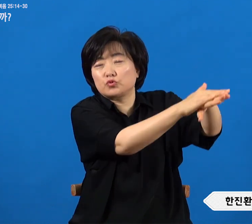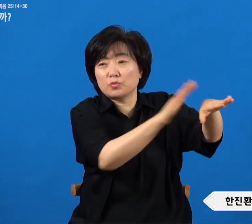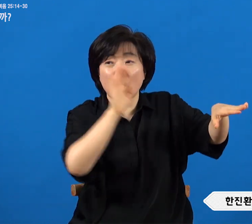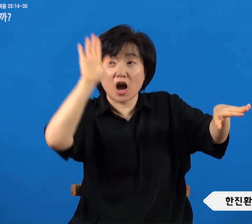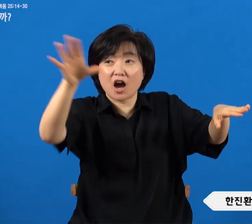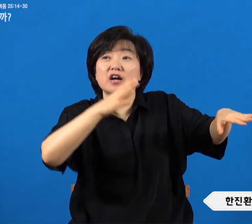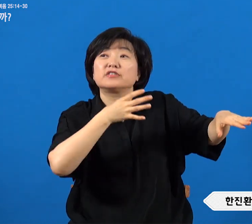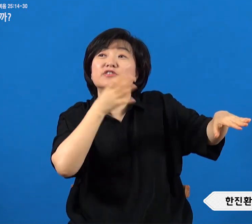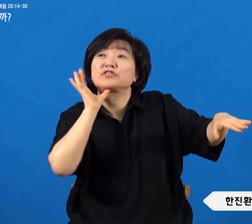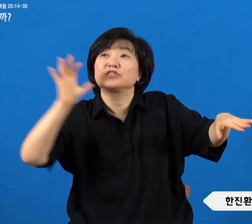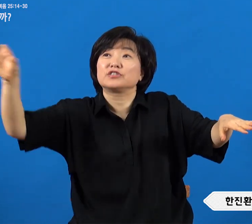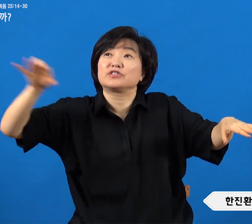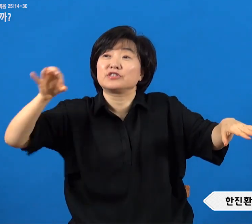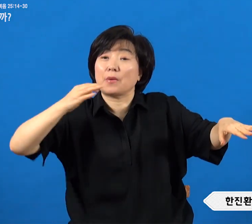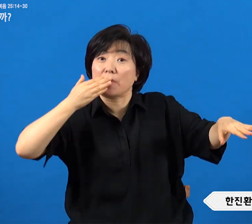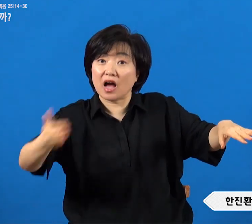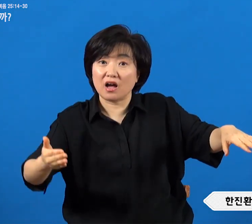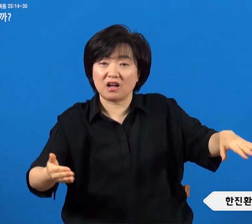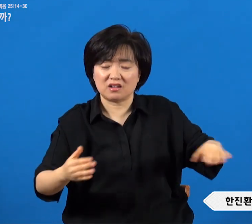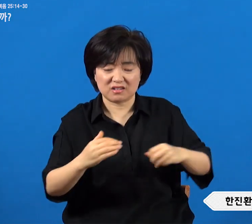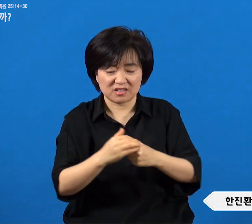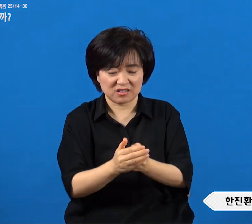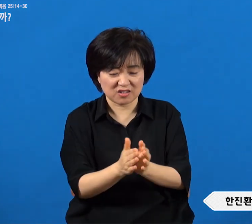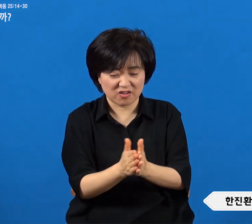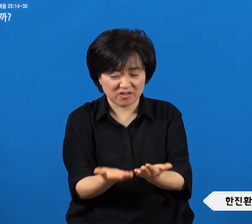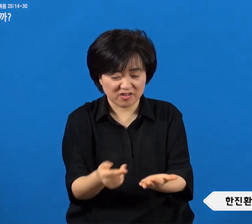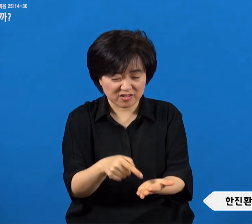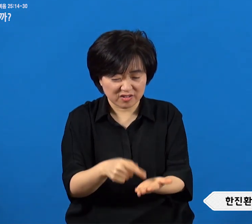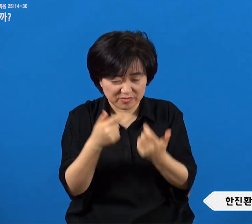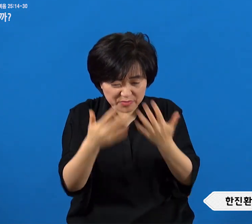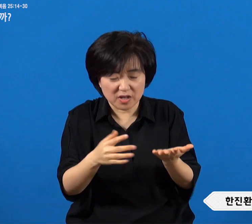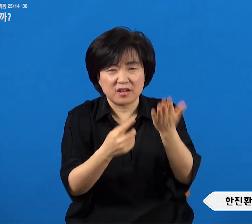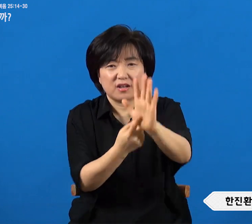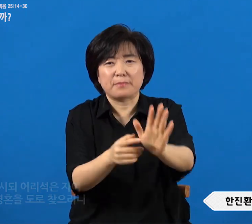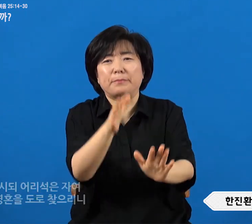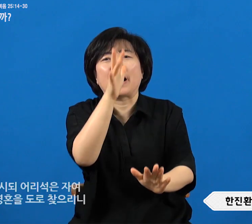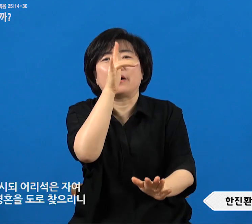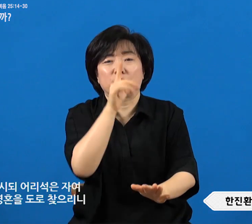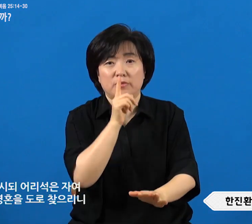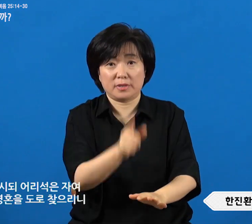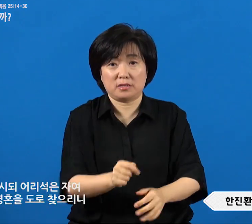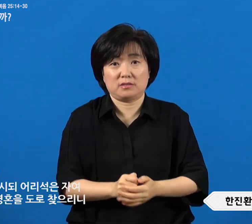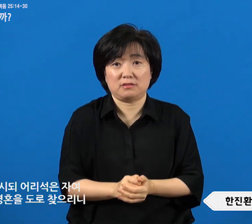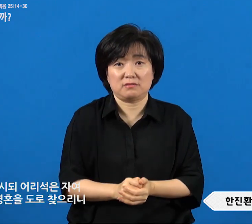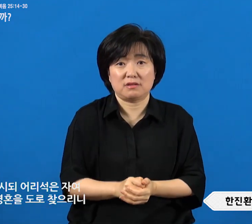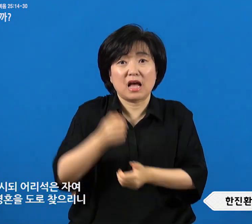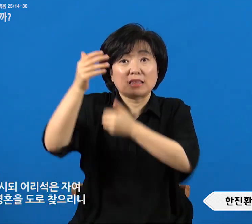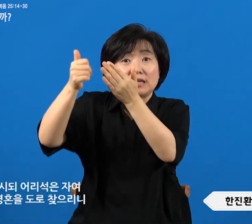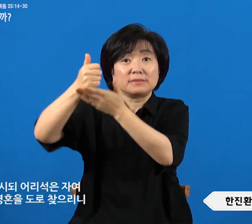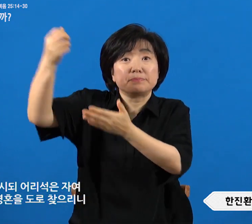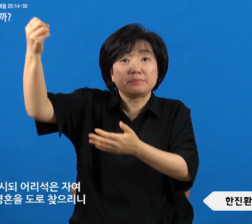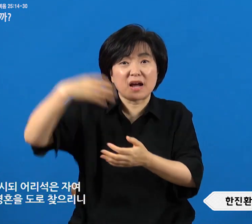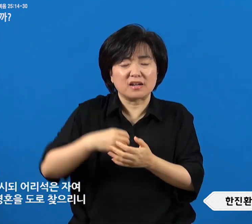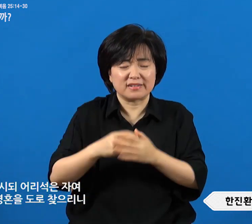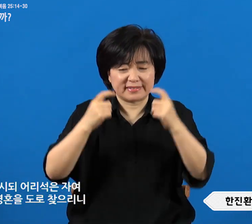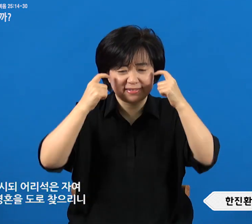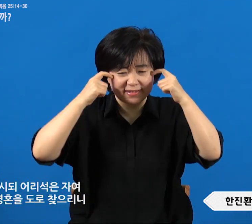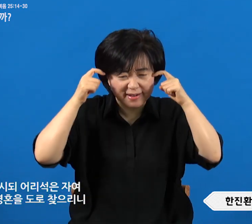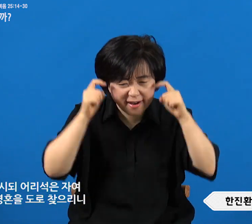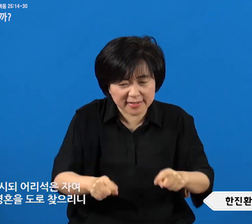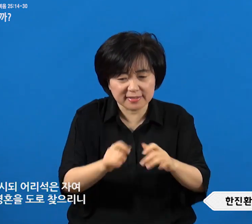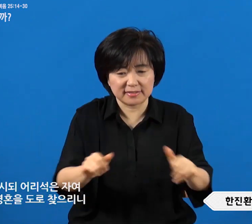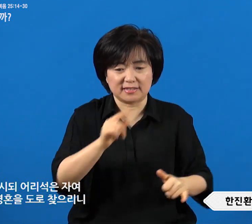그런 사람을 가리켜서 바보라고 합니다. 누가복음 12장 20절에 하나님은 이르시되 어리석은